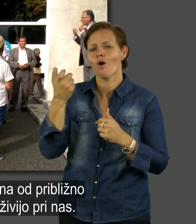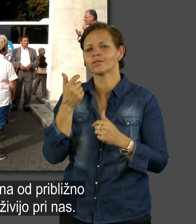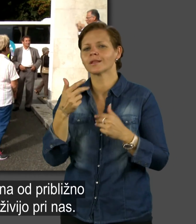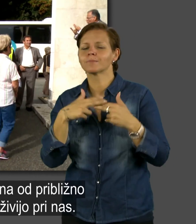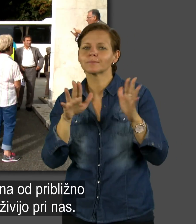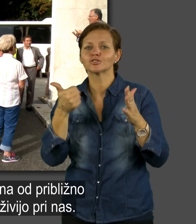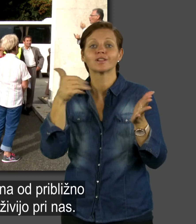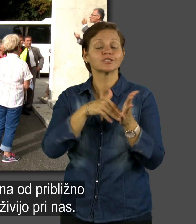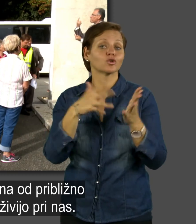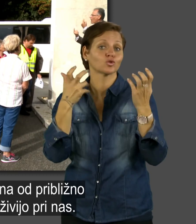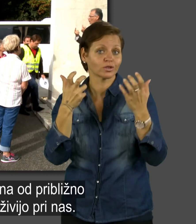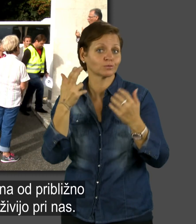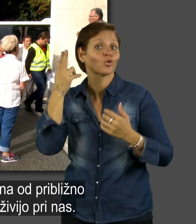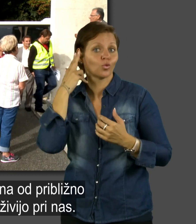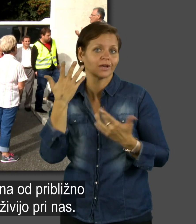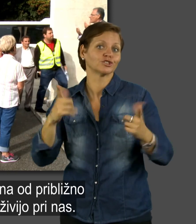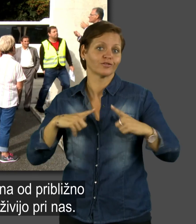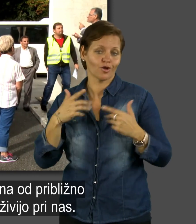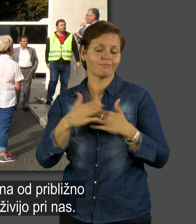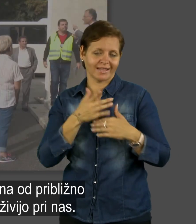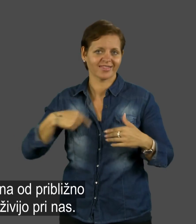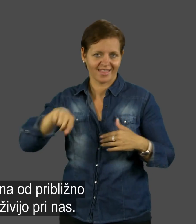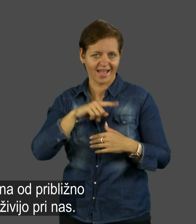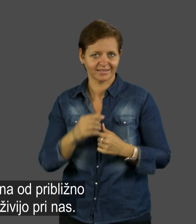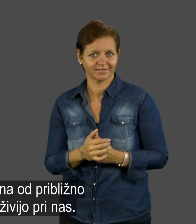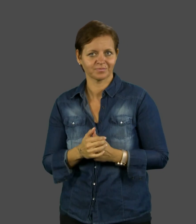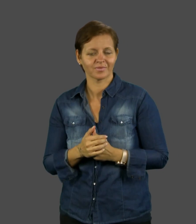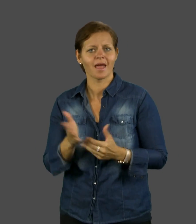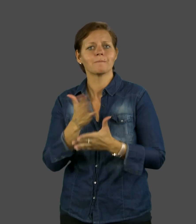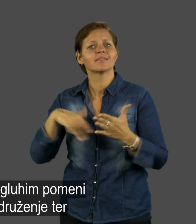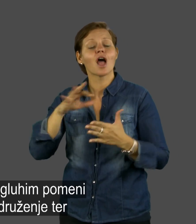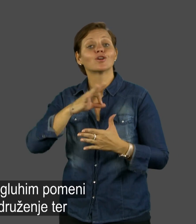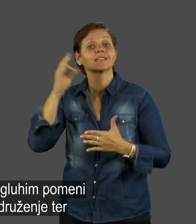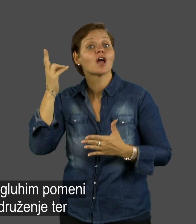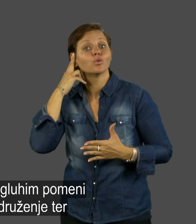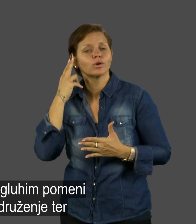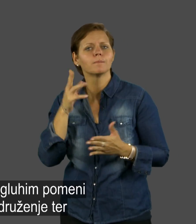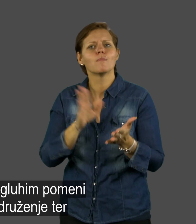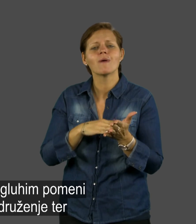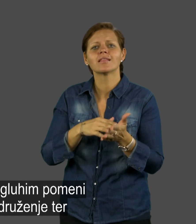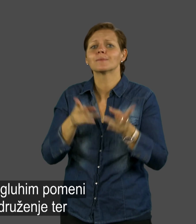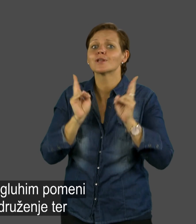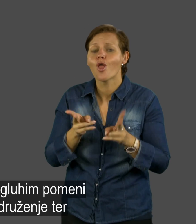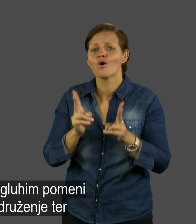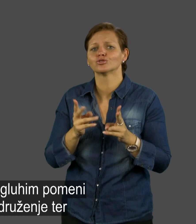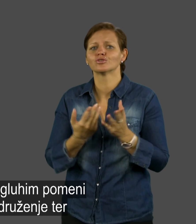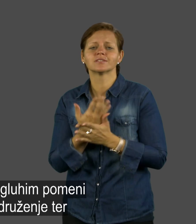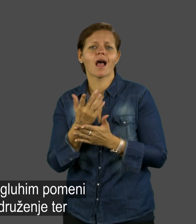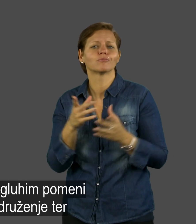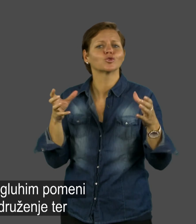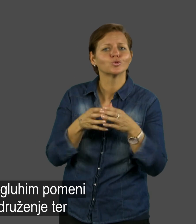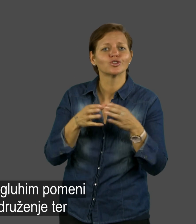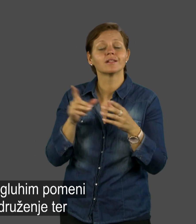skoraj tretjina od približno 1800 gluhih, ki živijo pri nas. Mednarodni dan gluhim pomeni priložnost